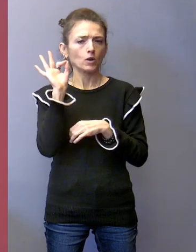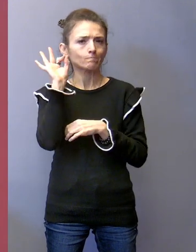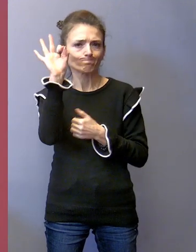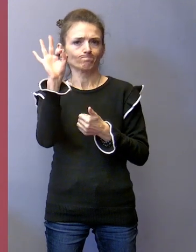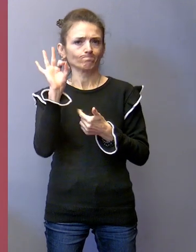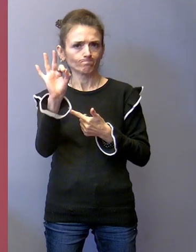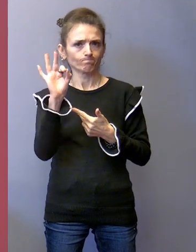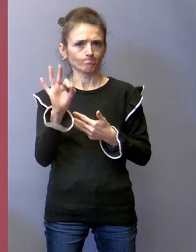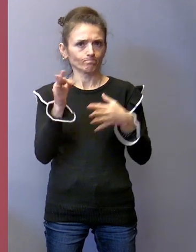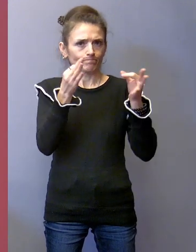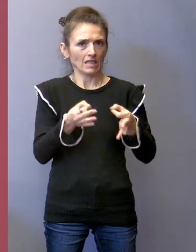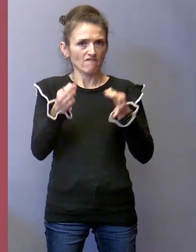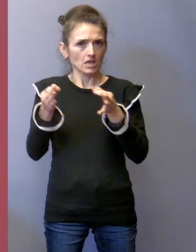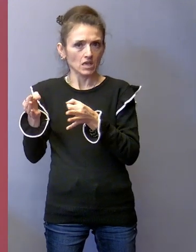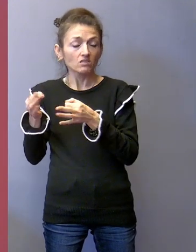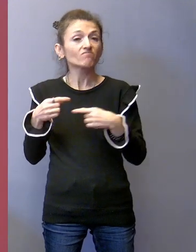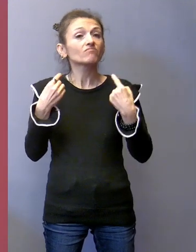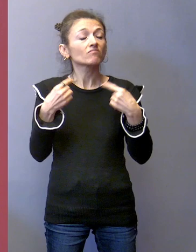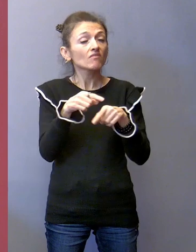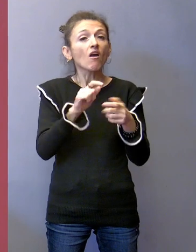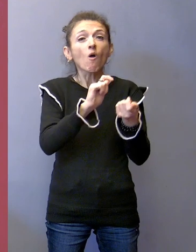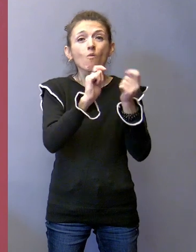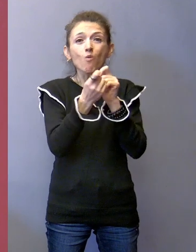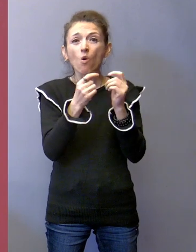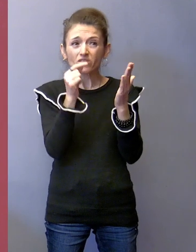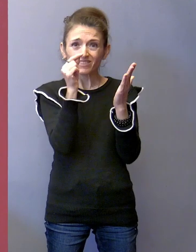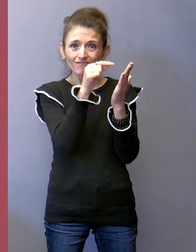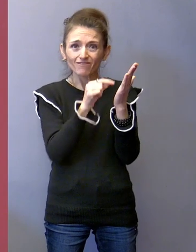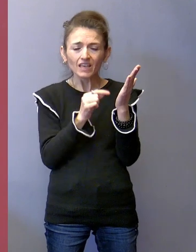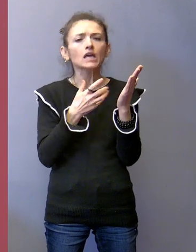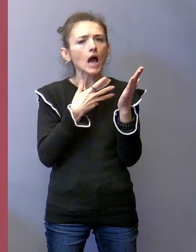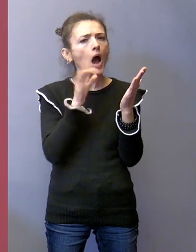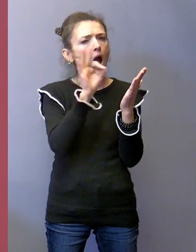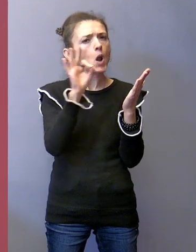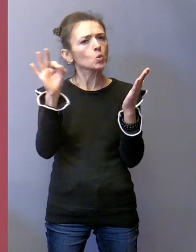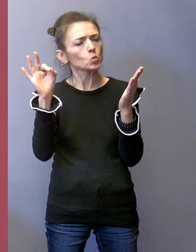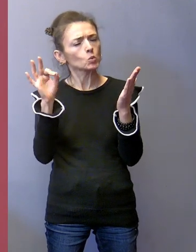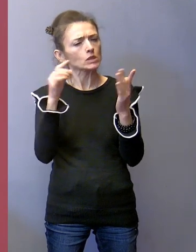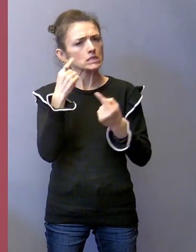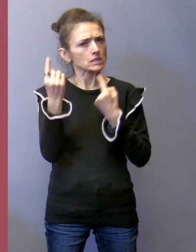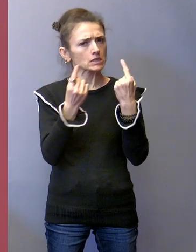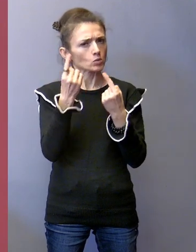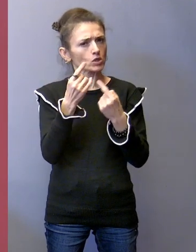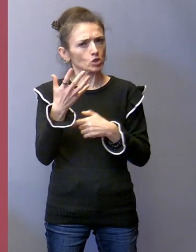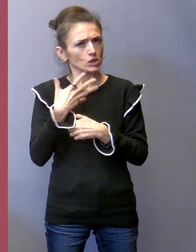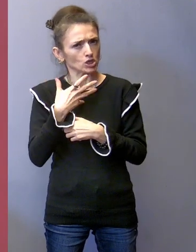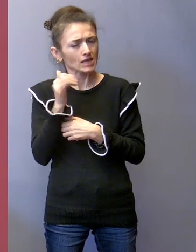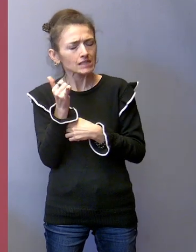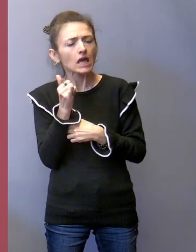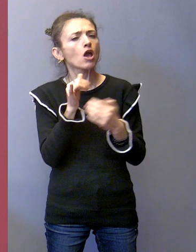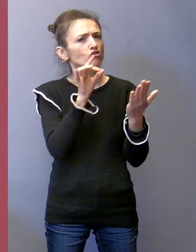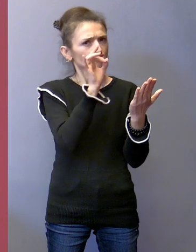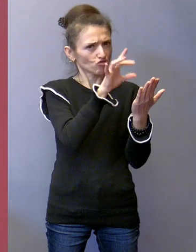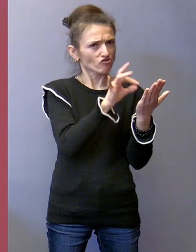qui dentro in queste modifiche ci sono alcuni di quei casi ma ce ne sono altre modifiche che esulano